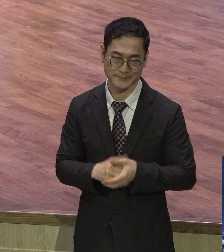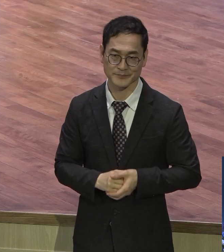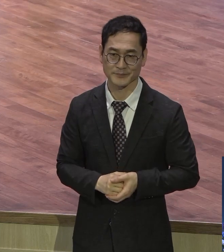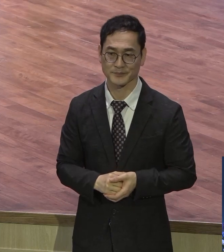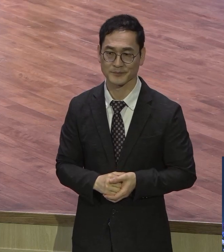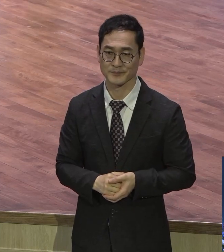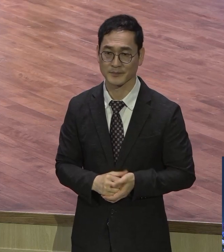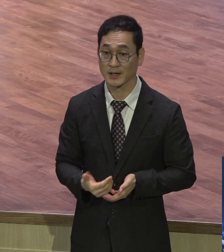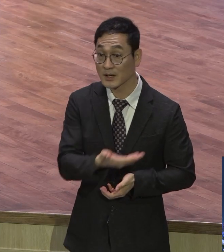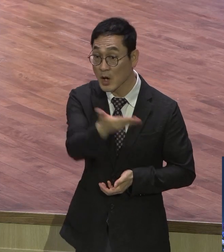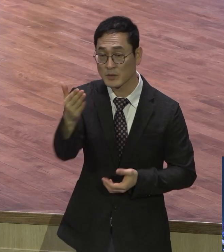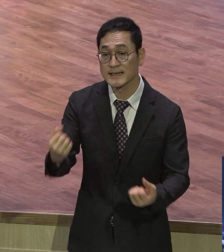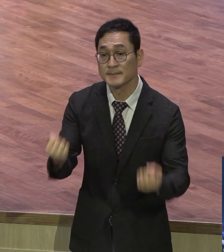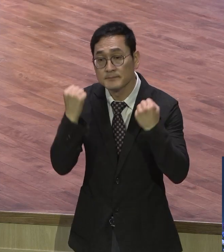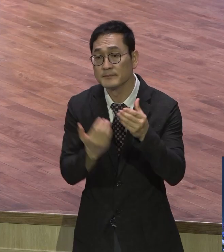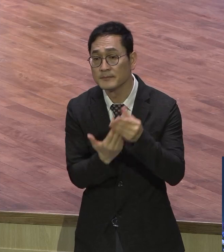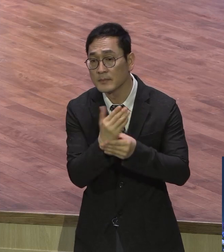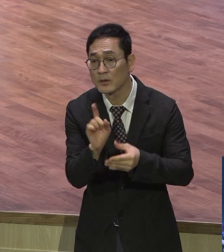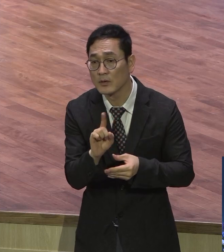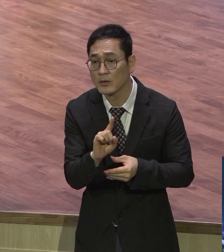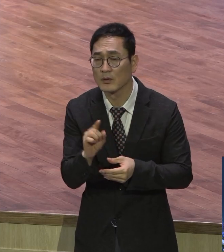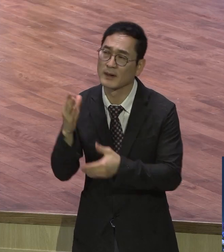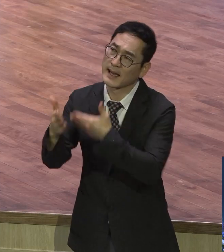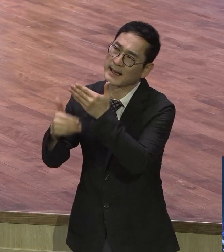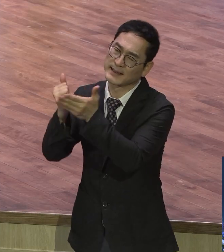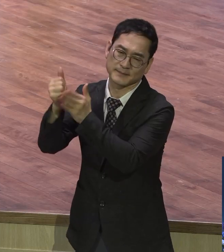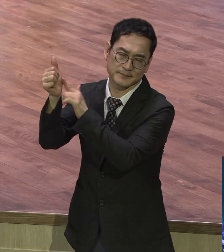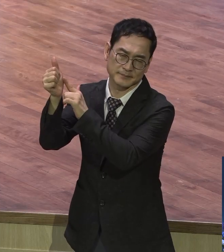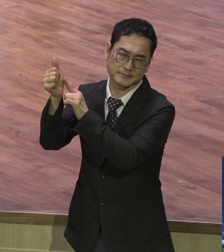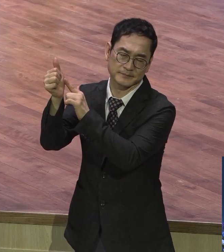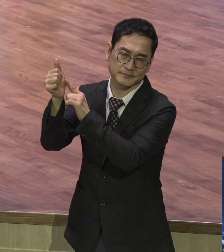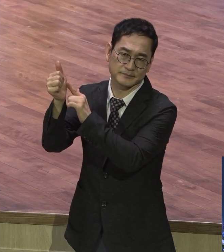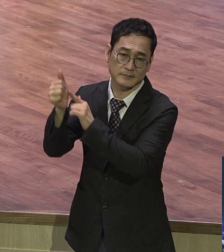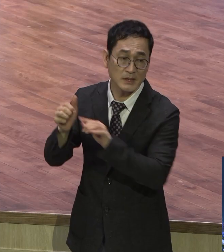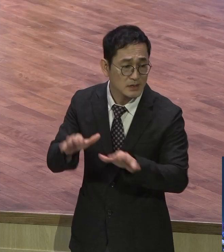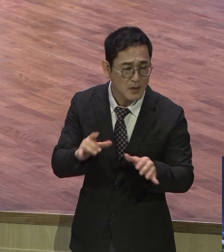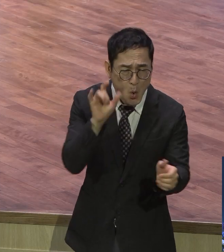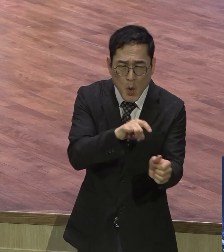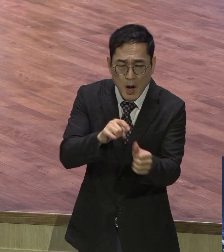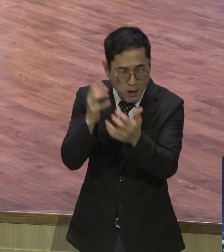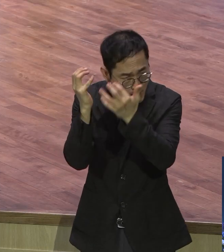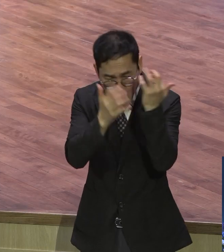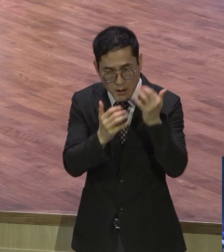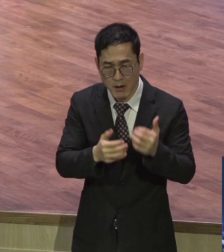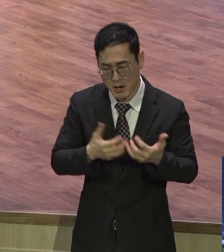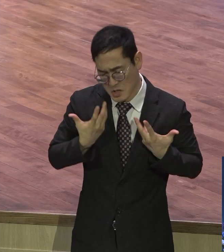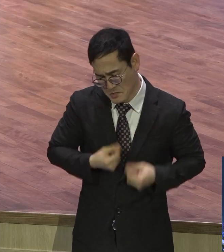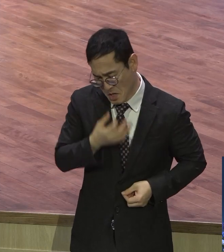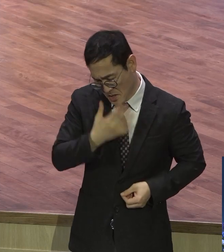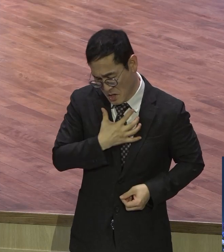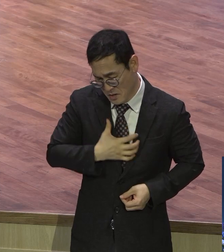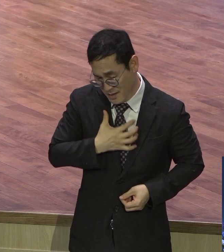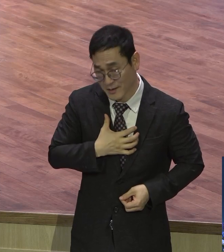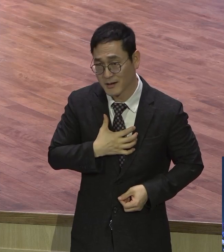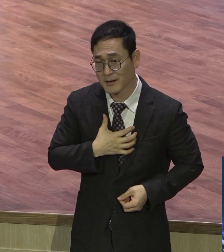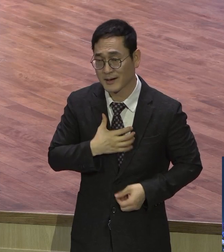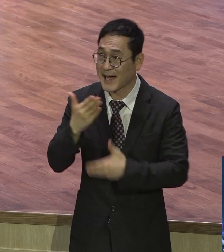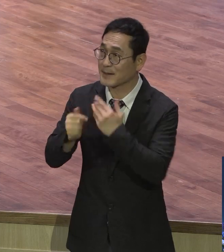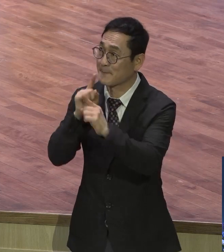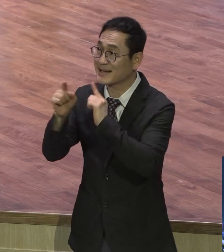힘을 들 거예요 이런 지금 상황 속에서 뭐로 힘을 얻겠냐고요 하나님 주시는 말씀으로 힘을 얻으시기